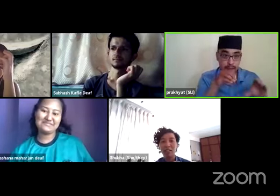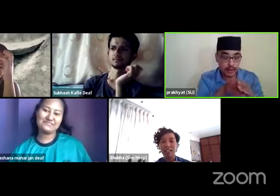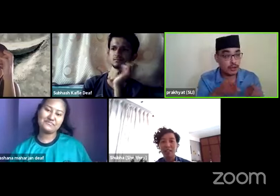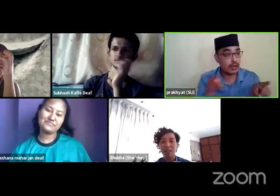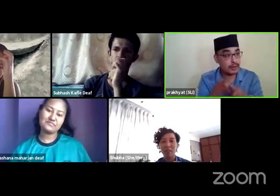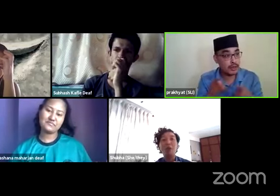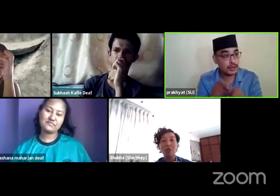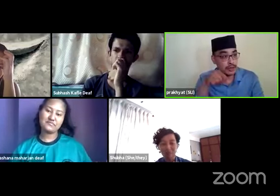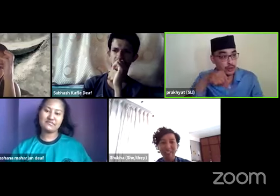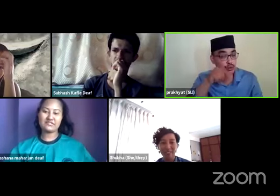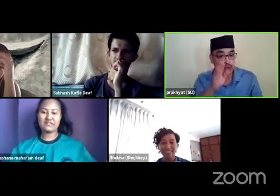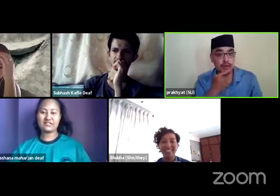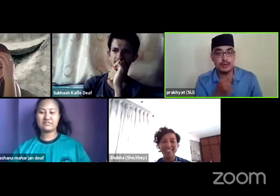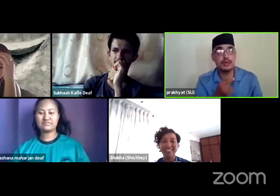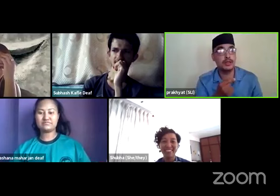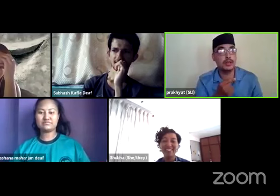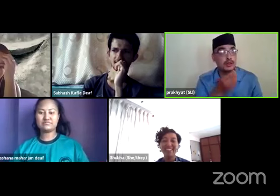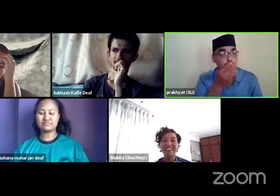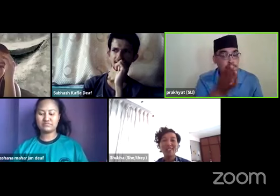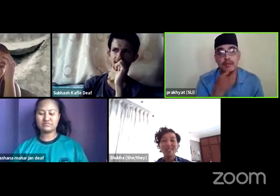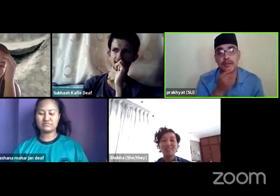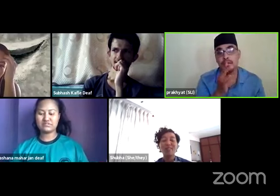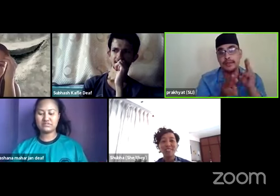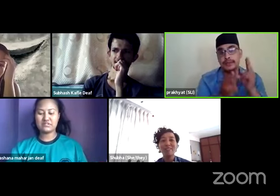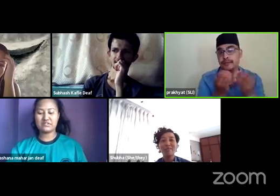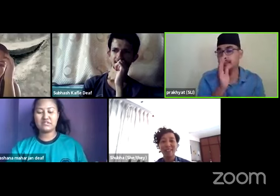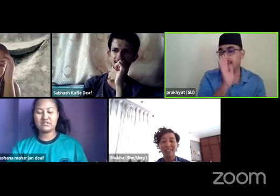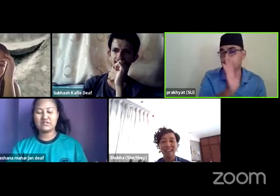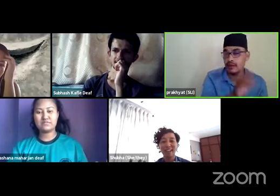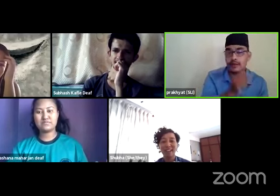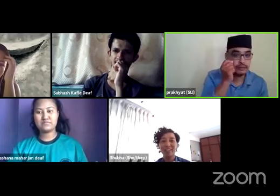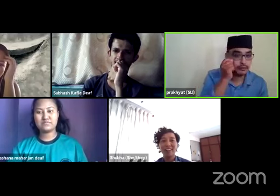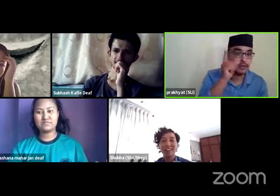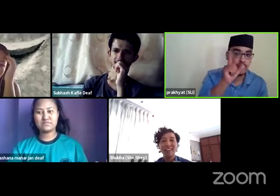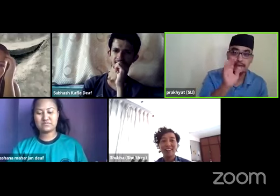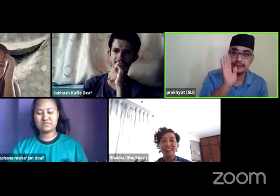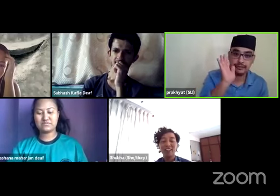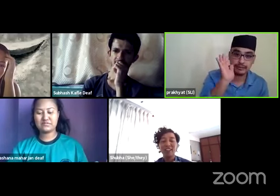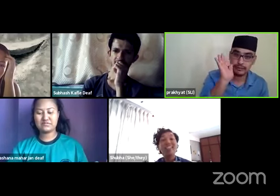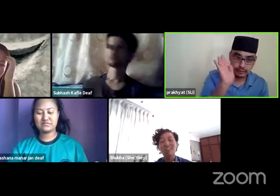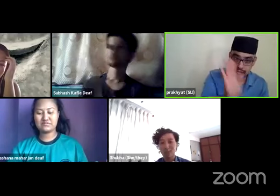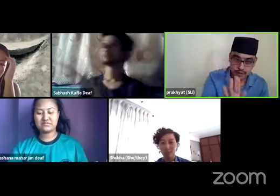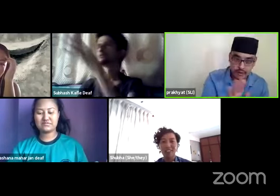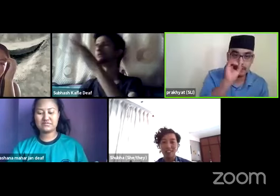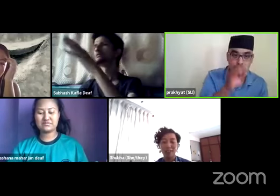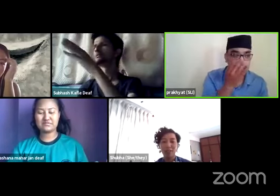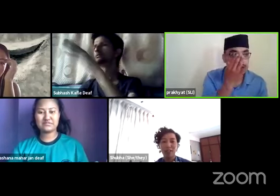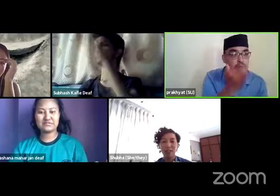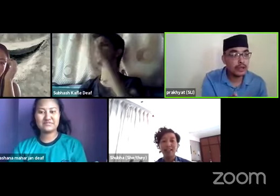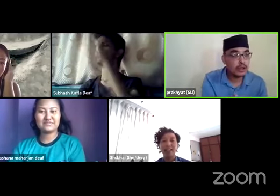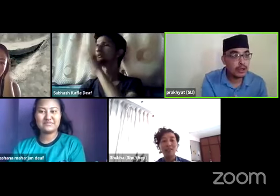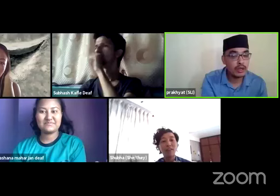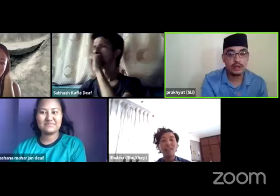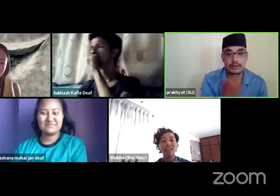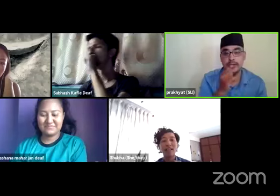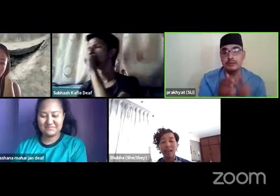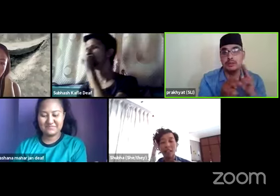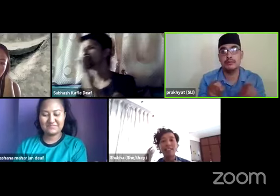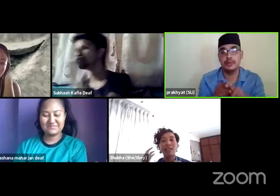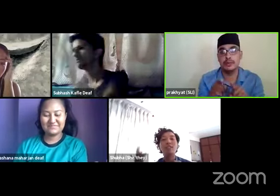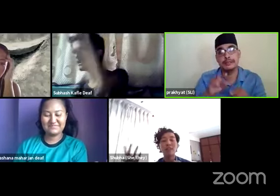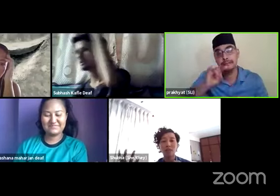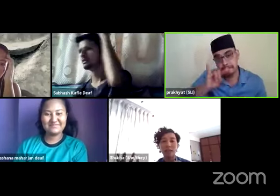पर्ने कुरा त नहुनुपर्ने हो नि त, होइन? यो त सो त बुझिनु पर्ने कुरा हो। तर किन यस्तो हुन्छ त भन्दाखेरि, फेरि